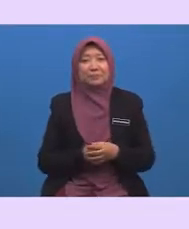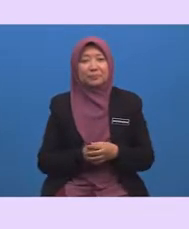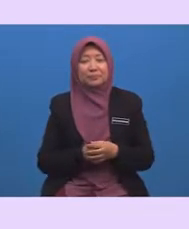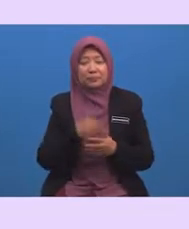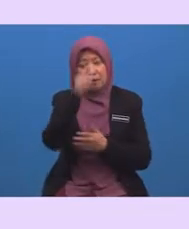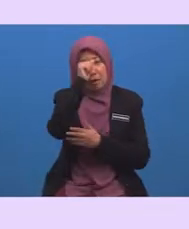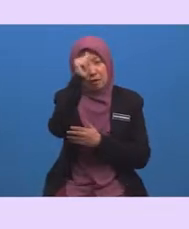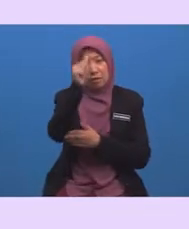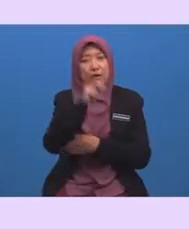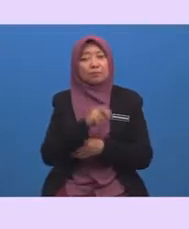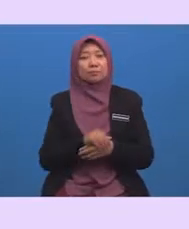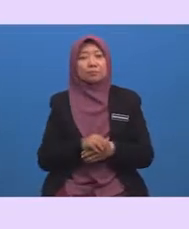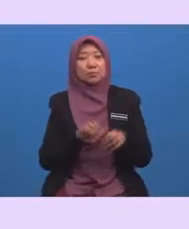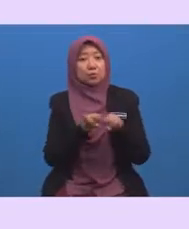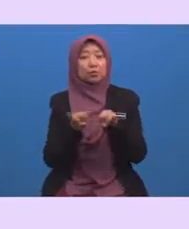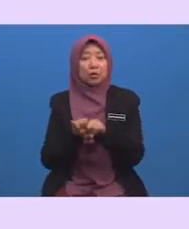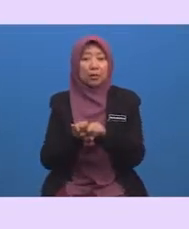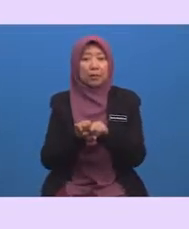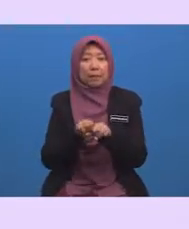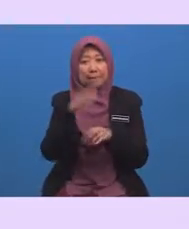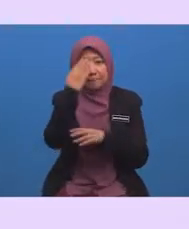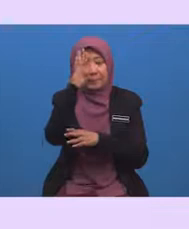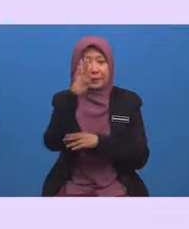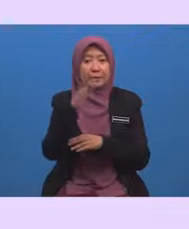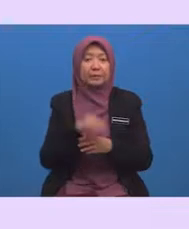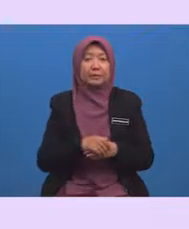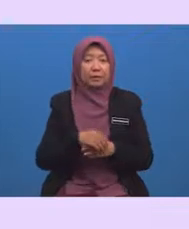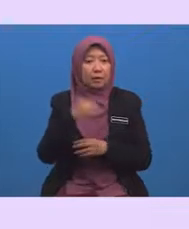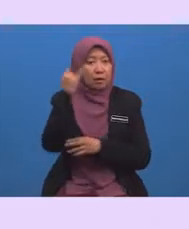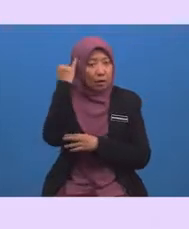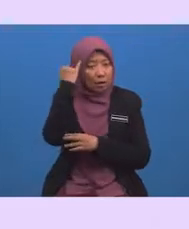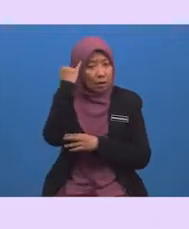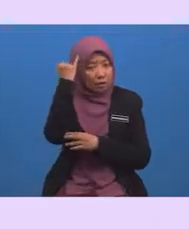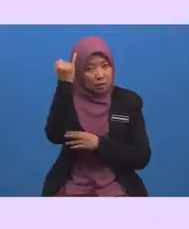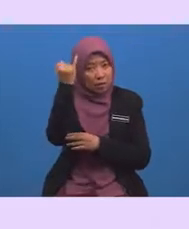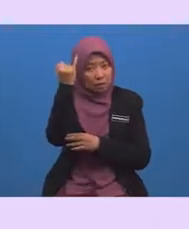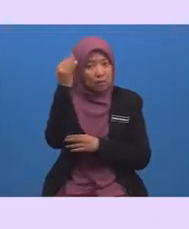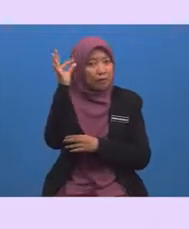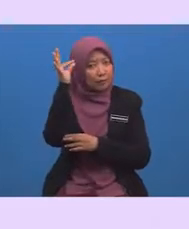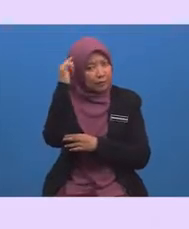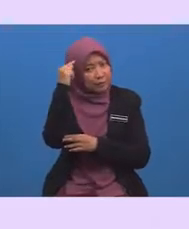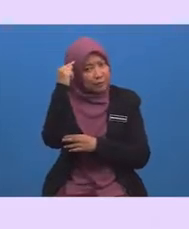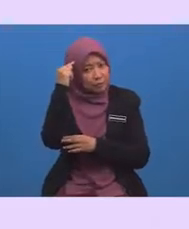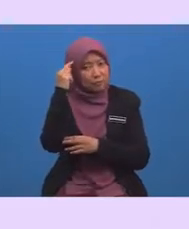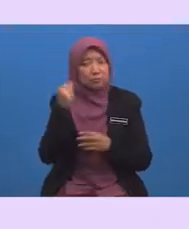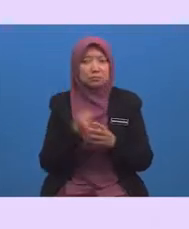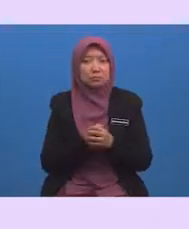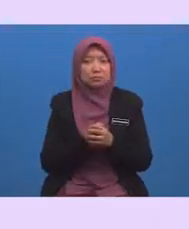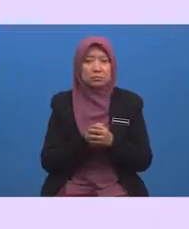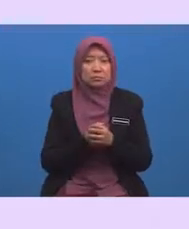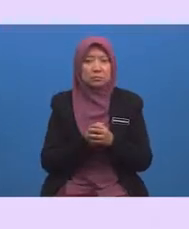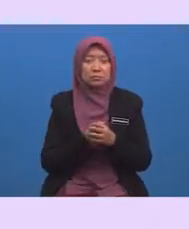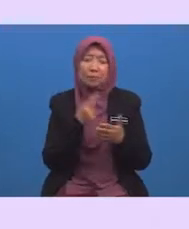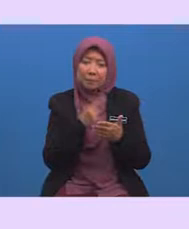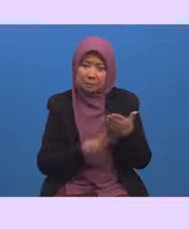Allah juga memberikan kita akal fikiran. Apa guna akal fikiran yang Allah